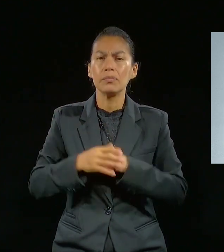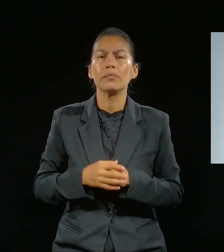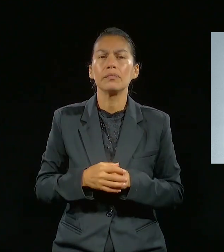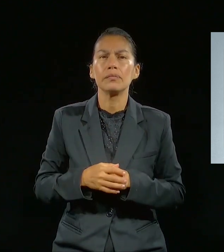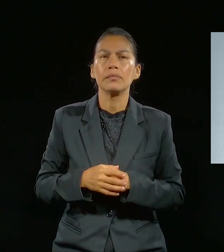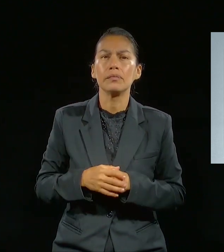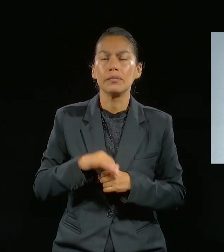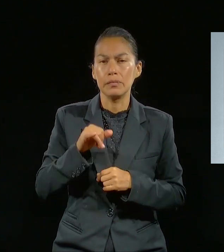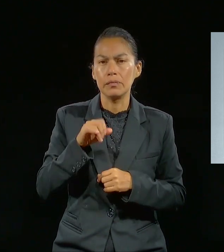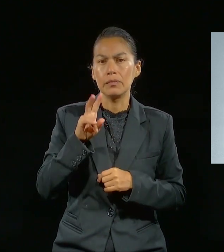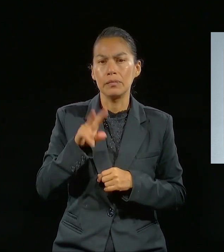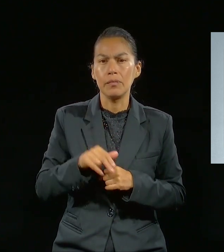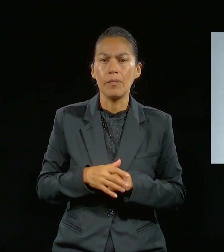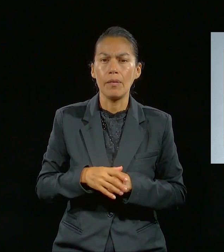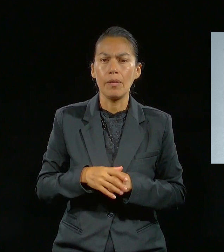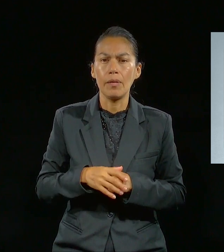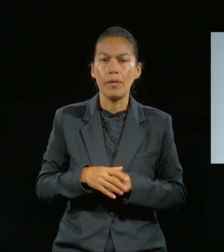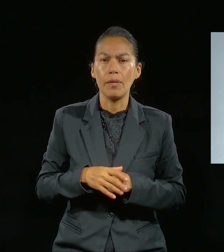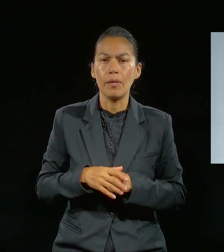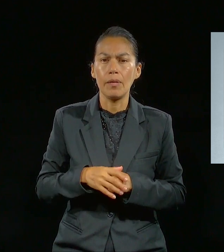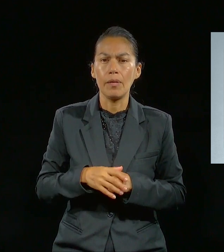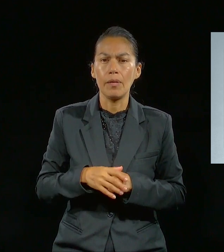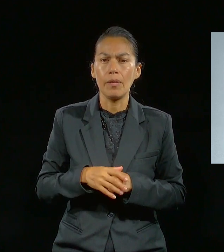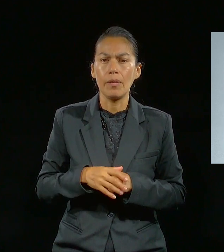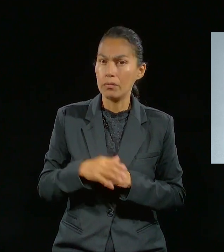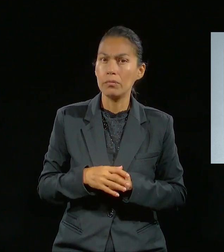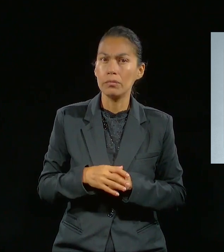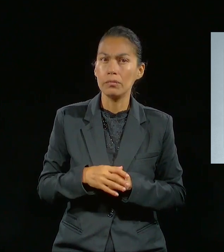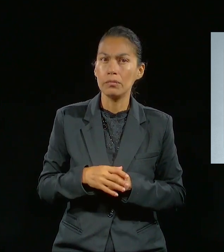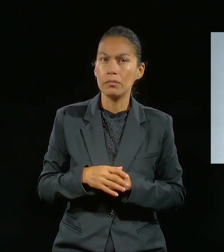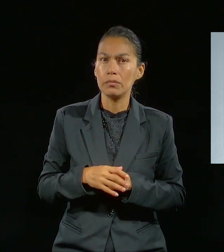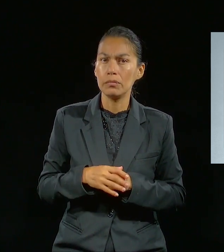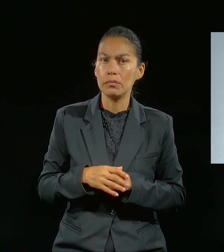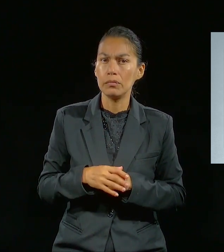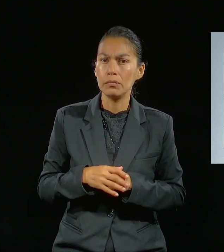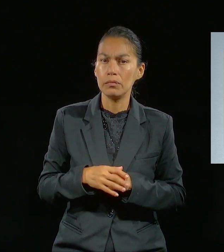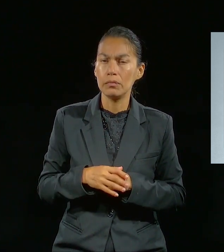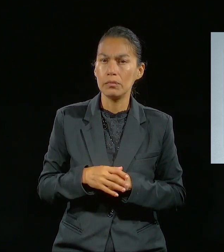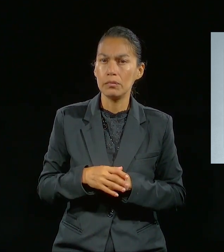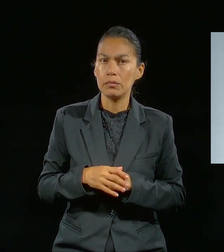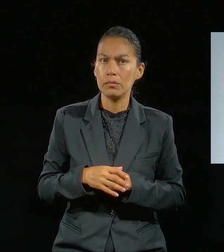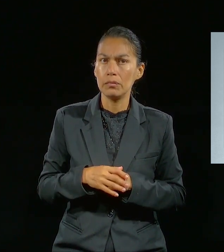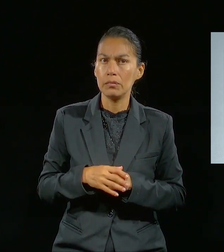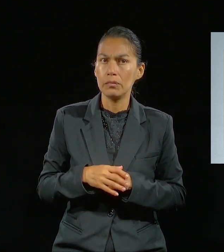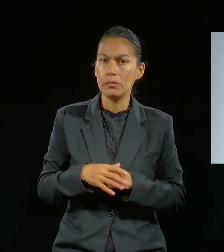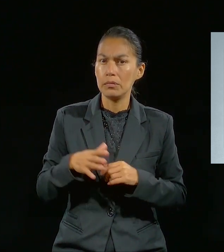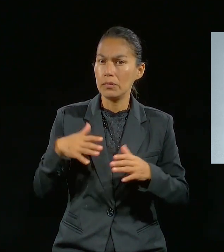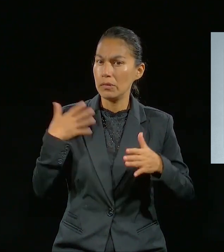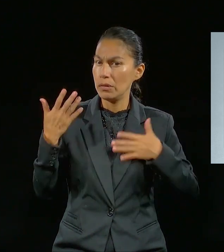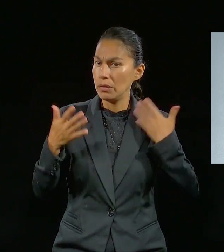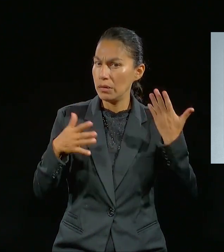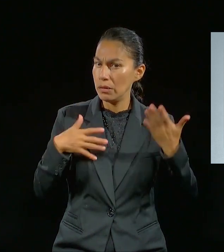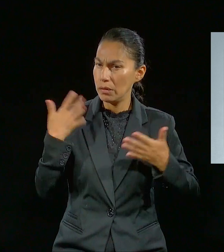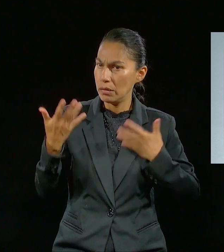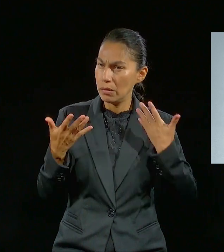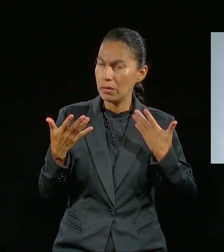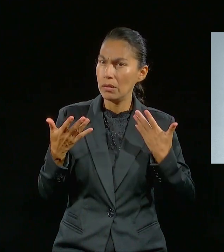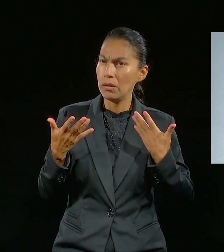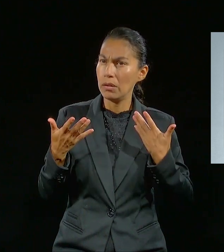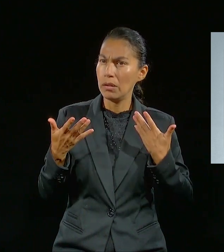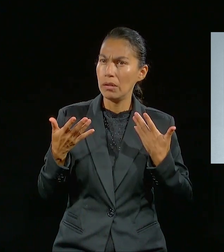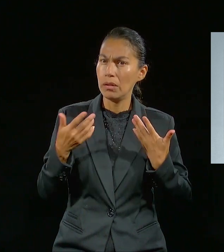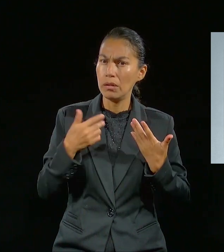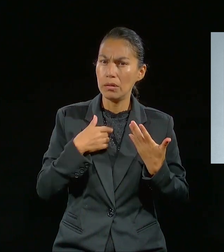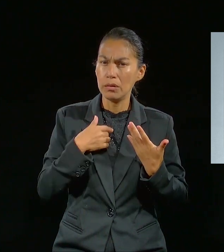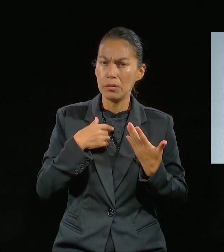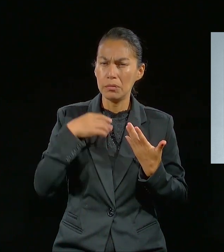y sus promesas. uno de los milagros que yo veo y una de las cosas que a mí me alegra y las que yo digo,